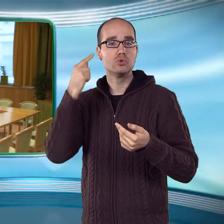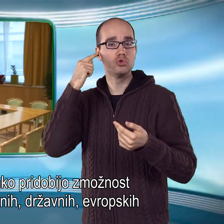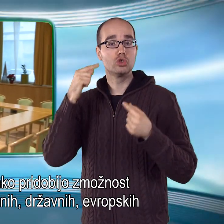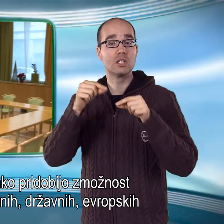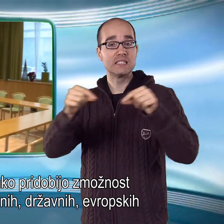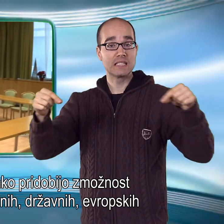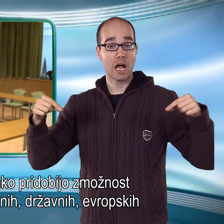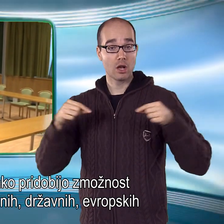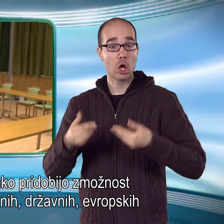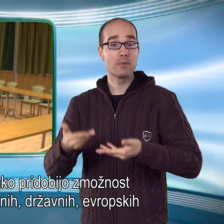izvajanja lokalnih,